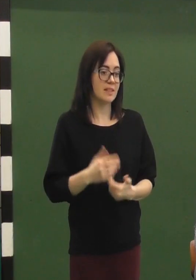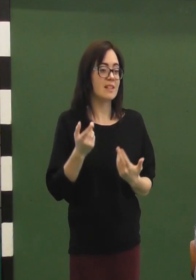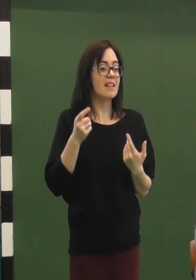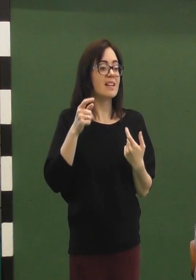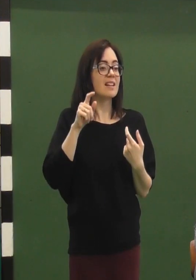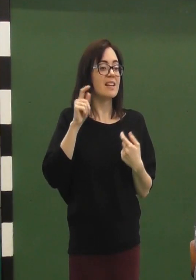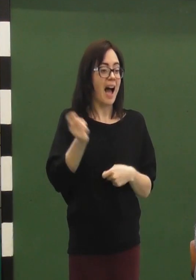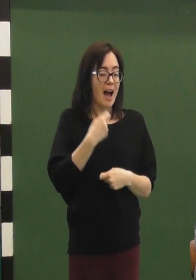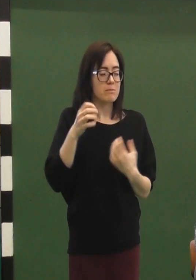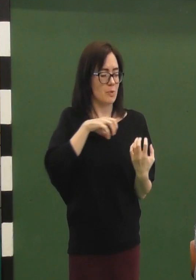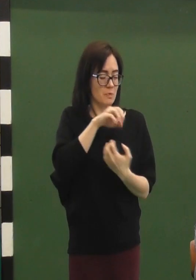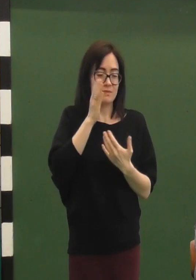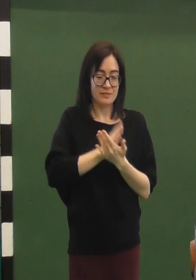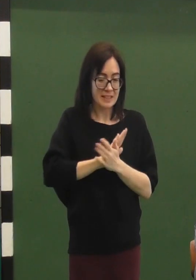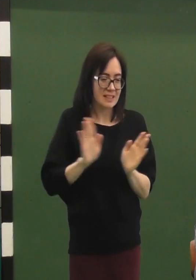Kezdeni.